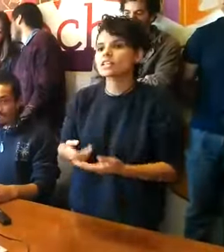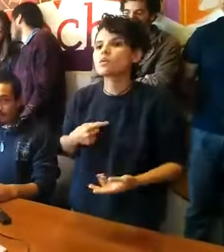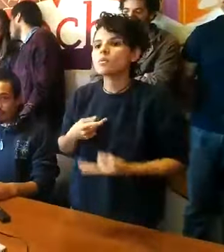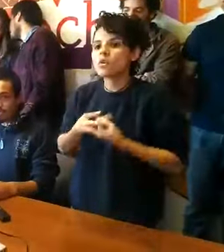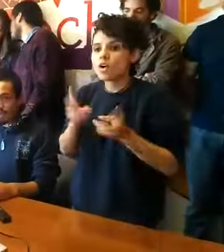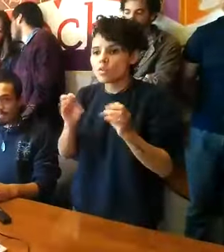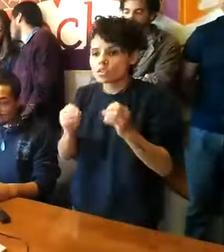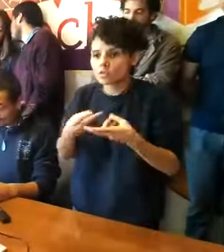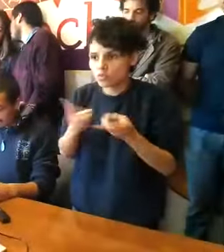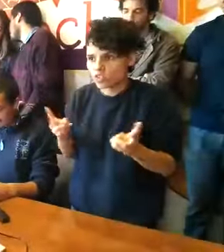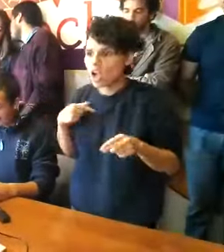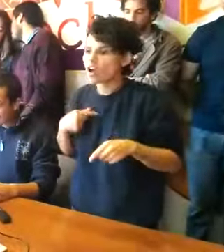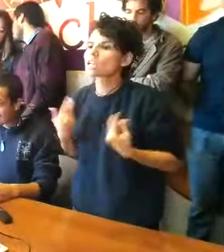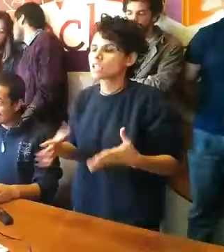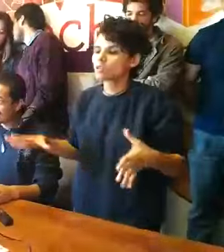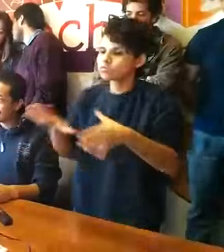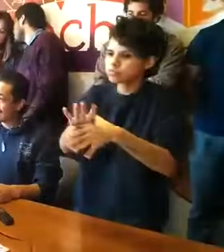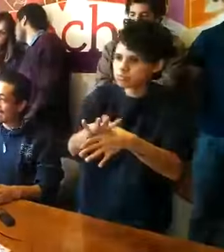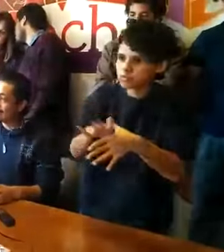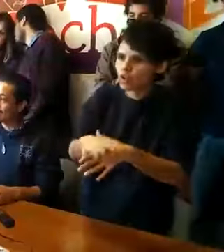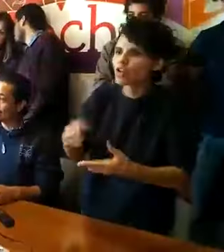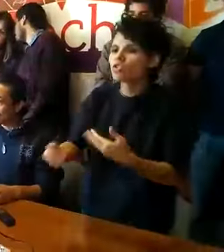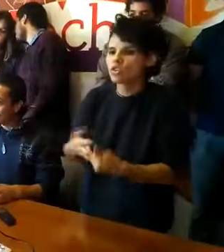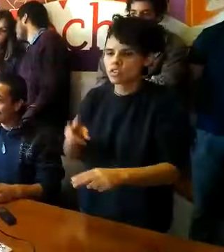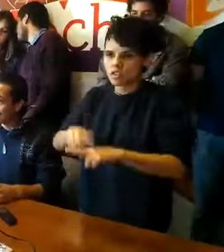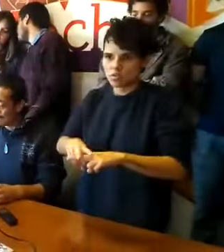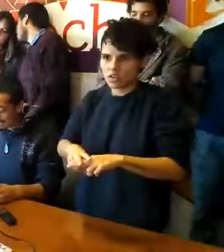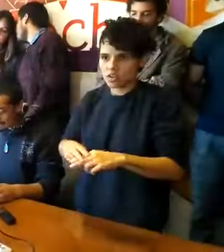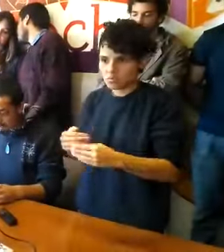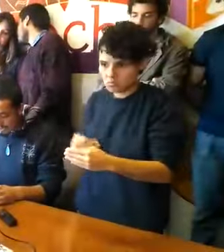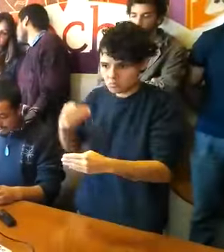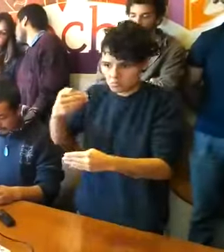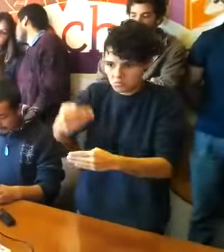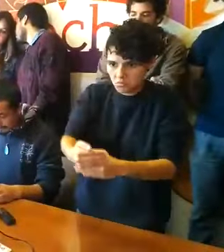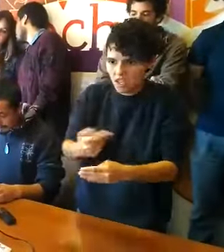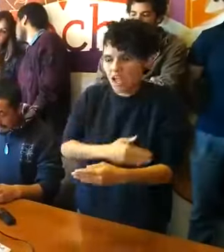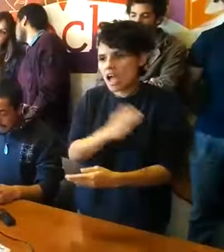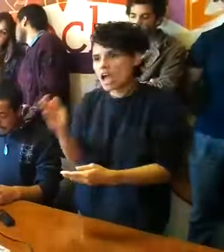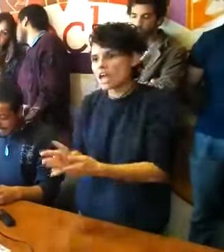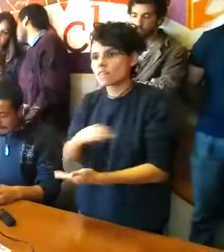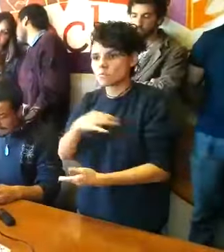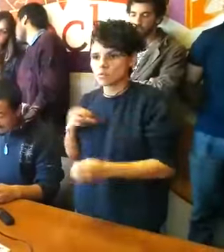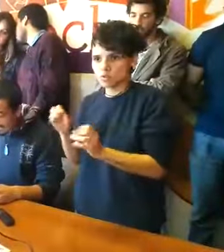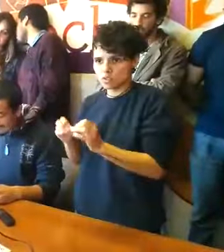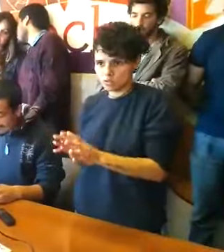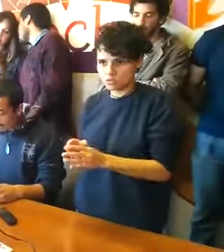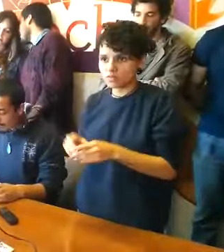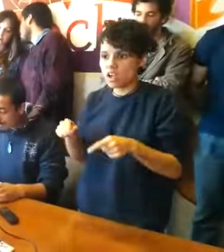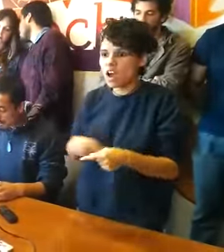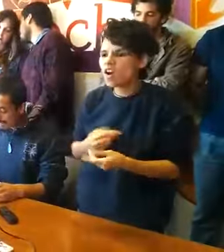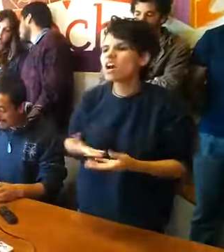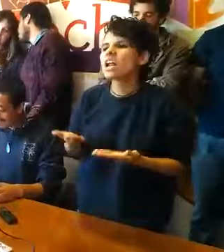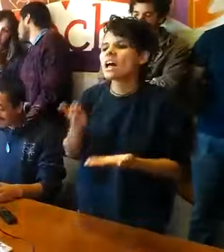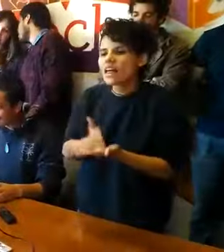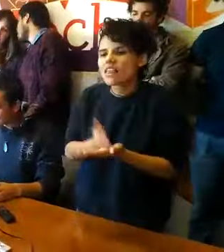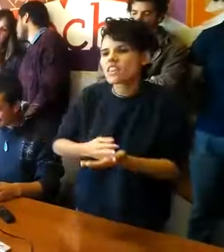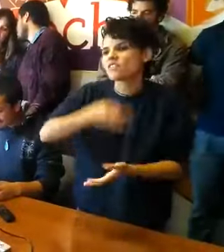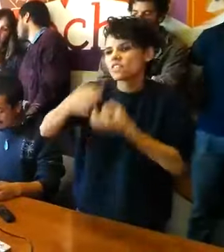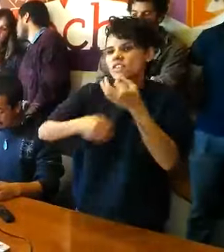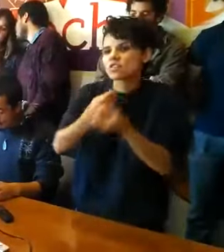y que nos estamos juntando ahora mismo, que irá desde los héroes hasta el Ministerio de Educación. Pues es momento de levantar un discurso